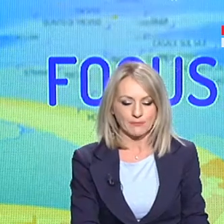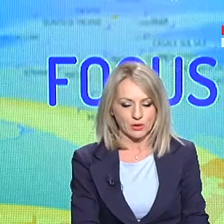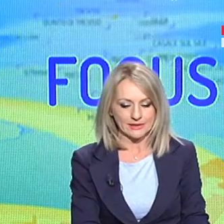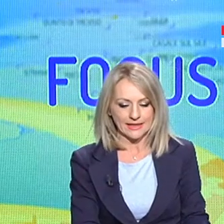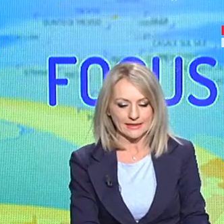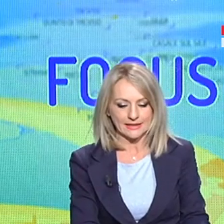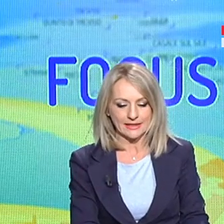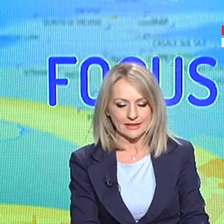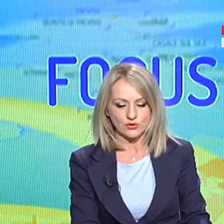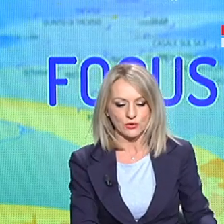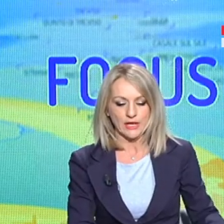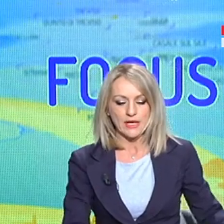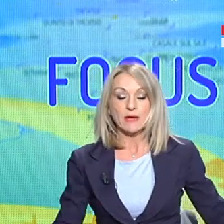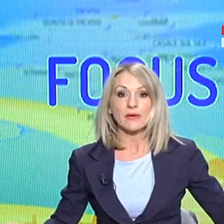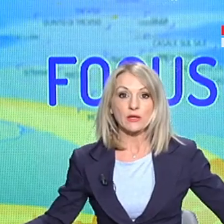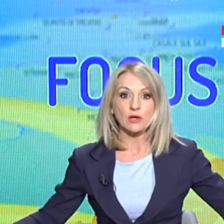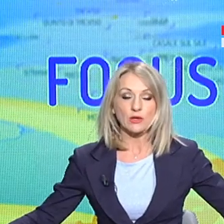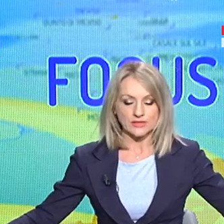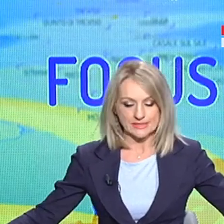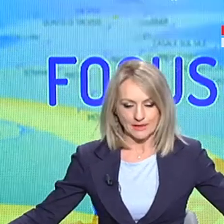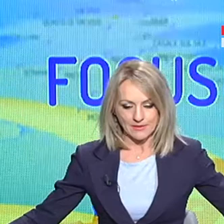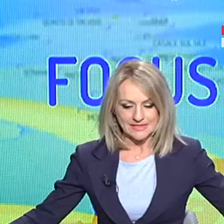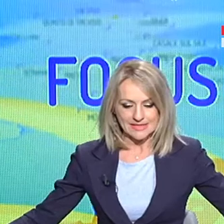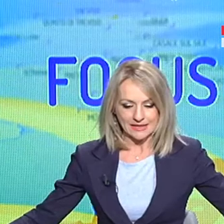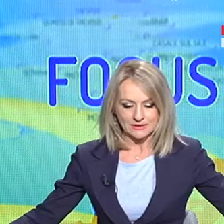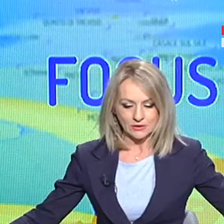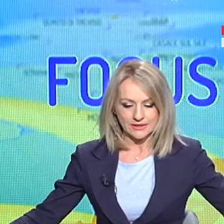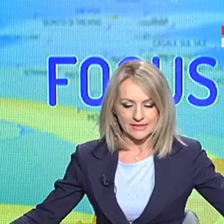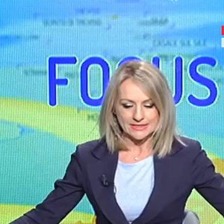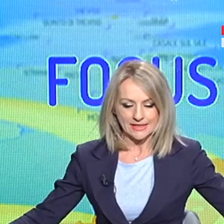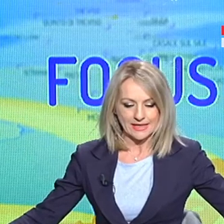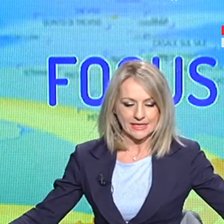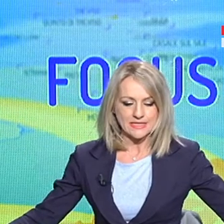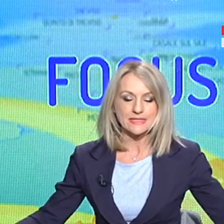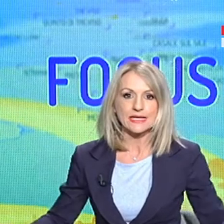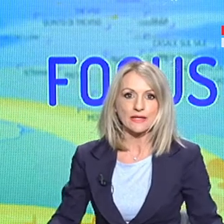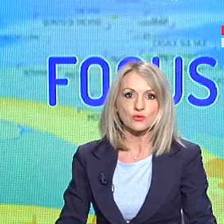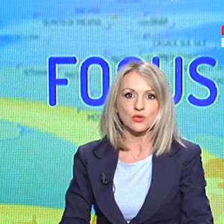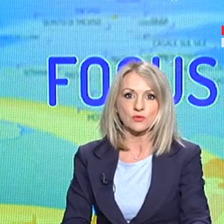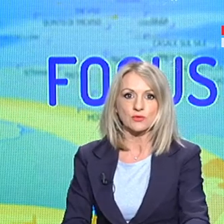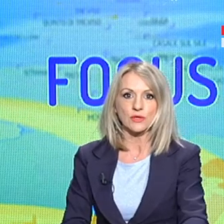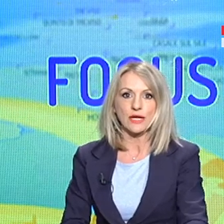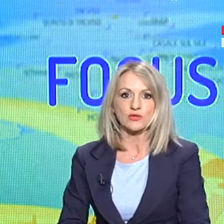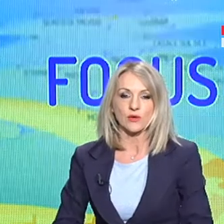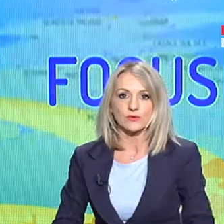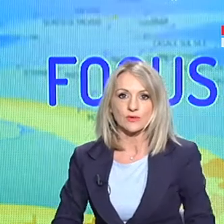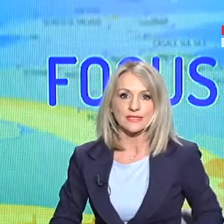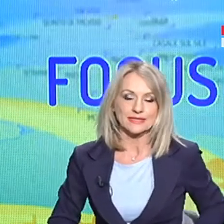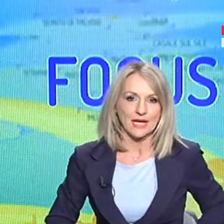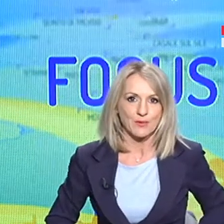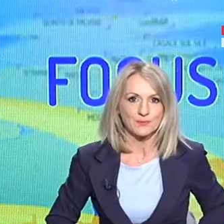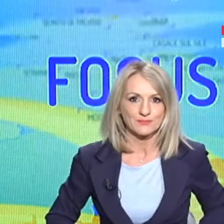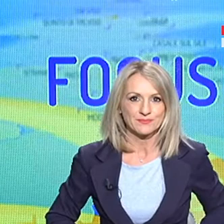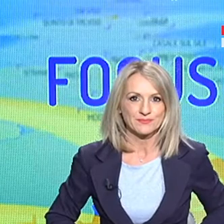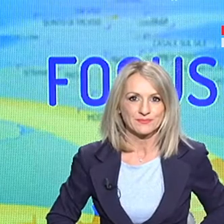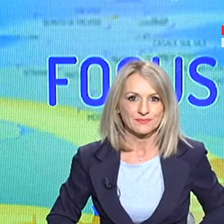sul portale della regione. Per loro si sta pensando di destinare il siero Johnson & Johnson.